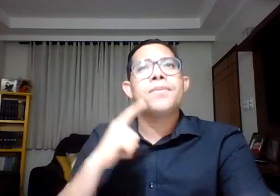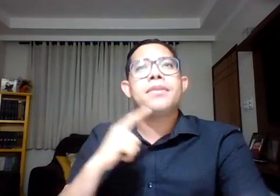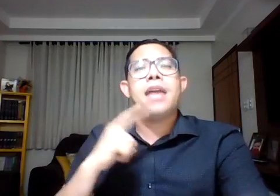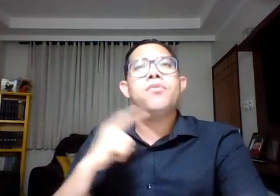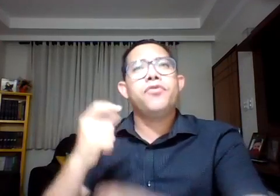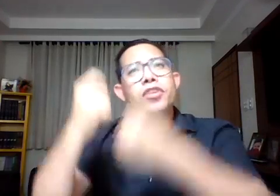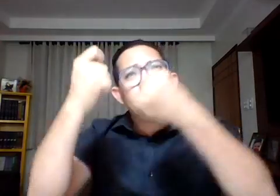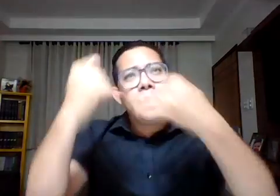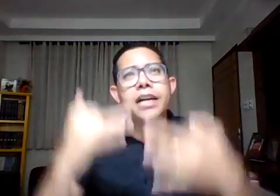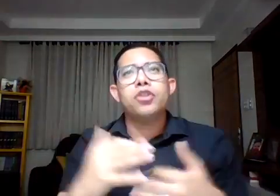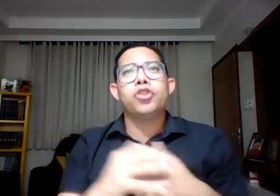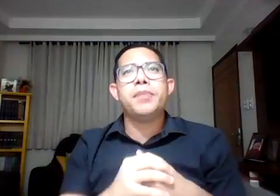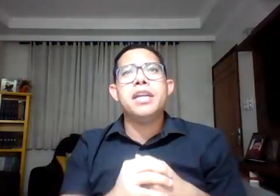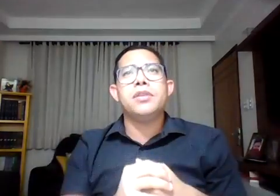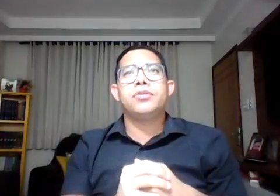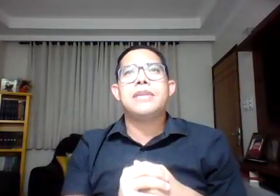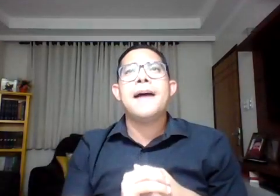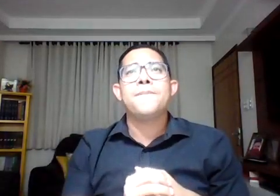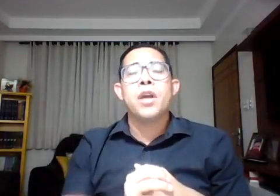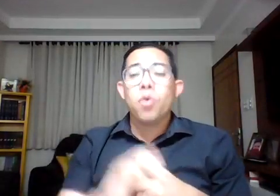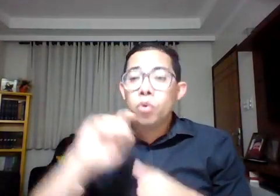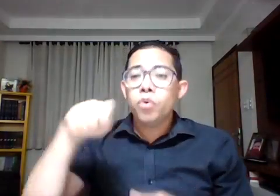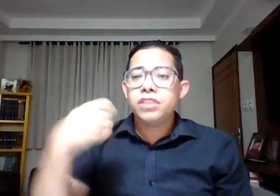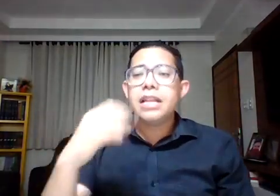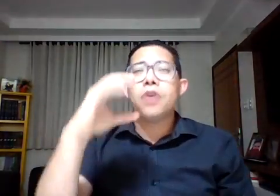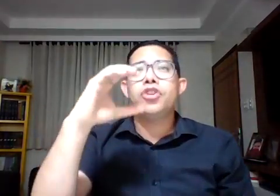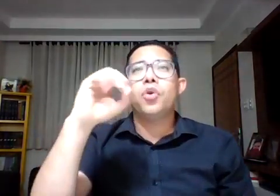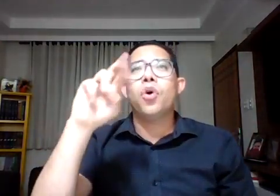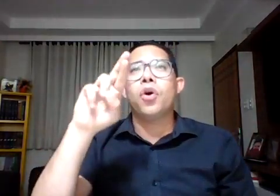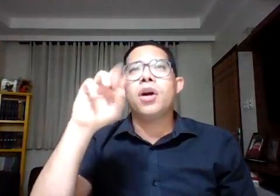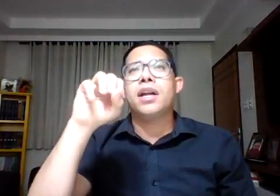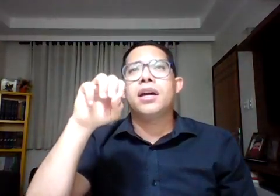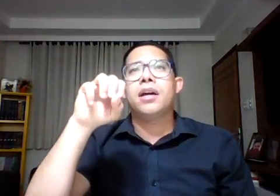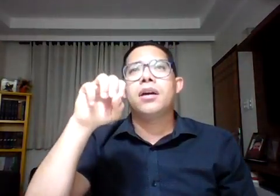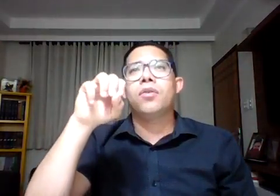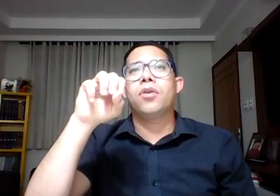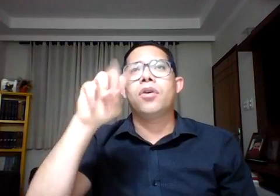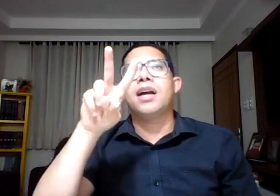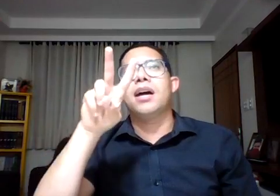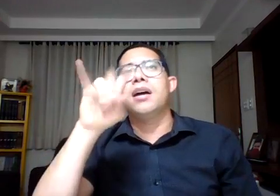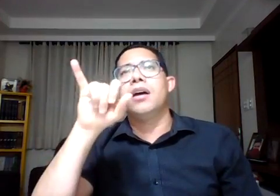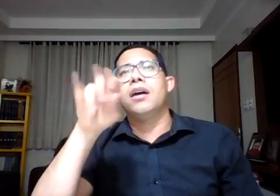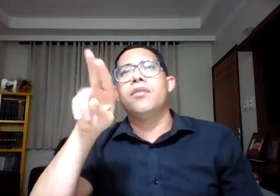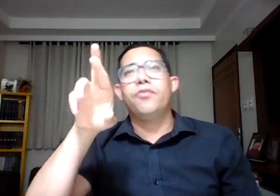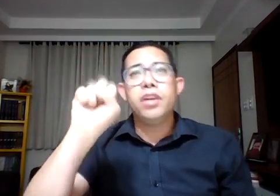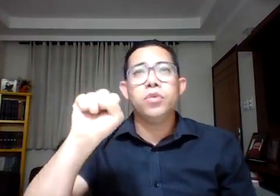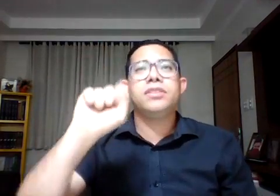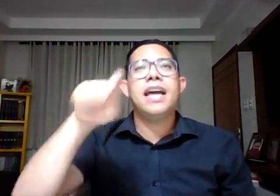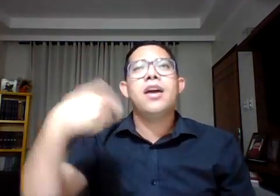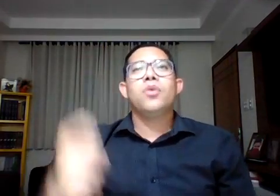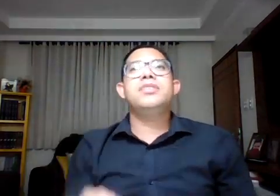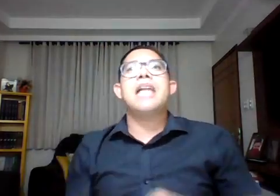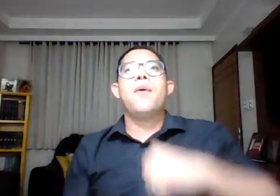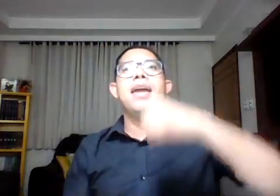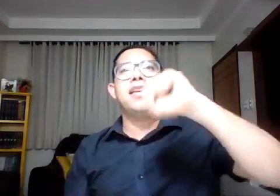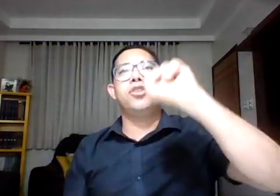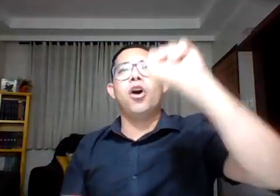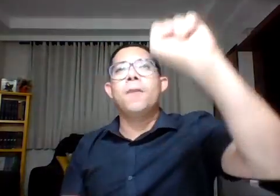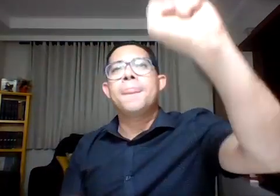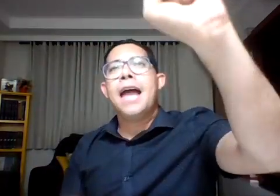Tem um vídeo explicando sobre isso, tá? O sinal de coronavírus, né? O sinal é esse, ó. A